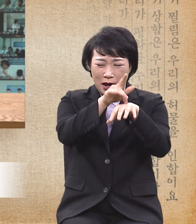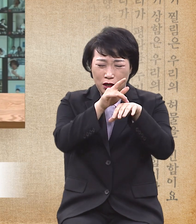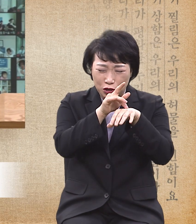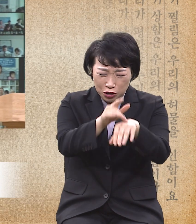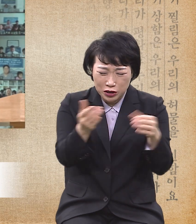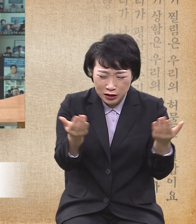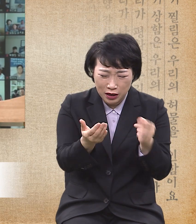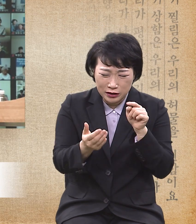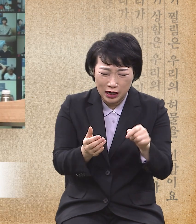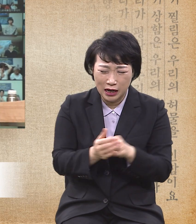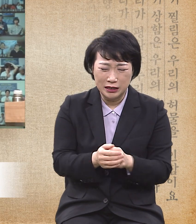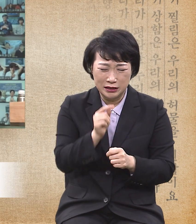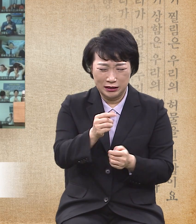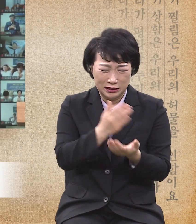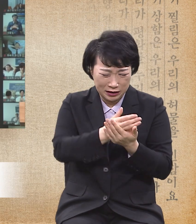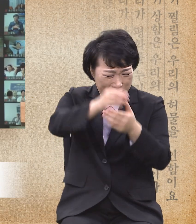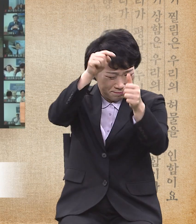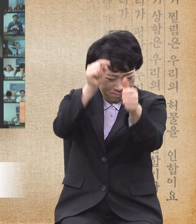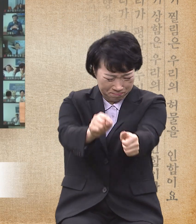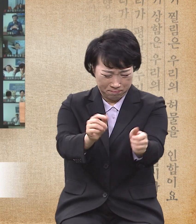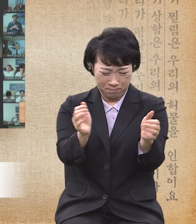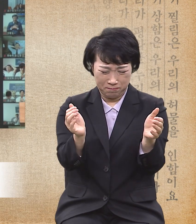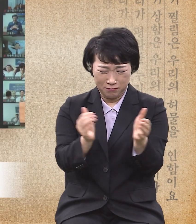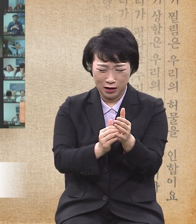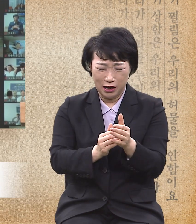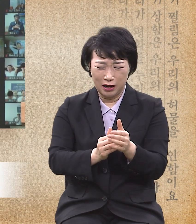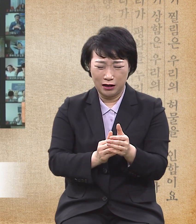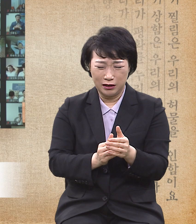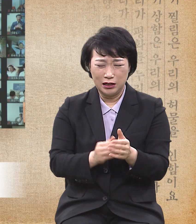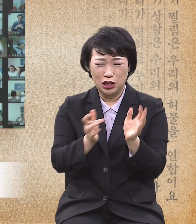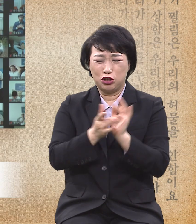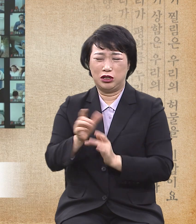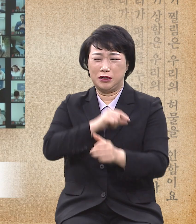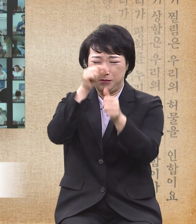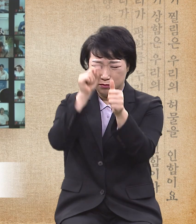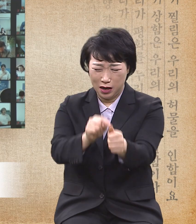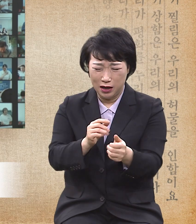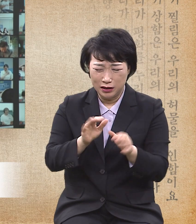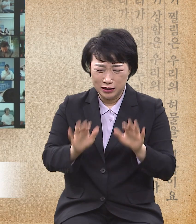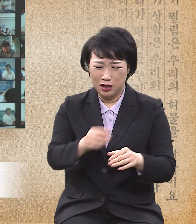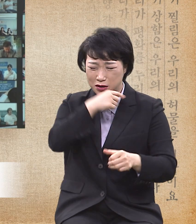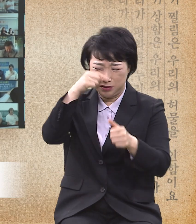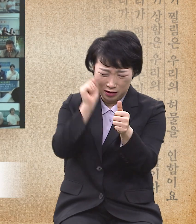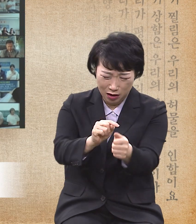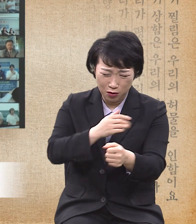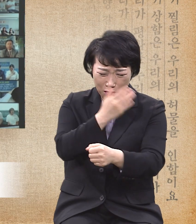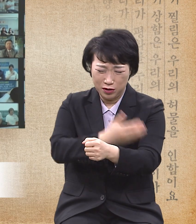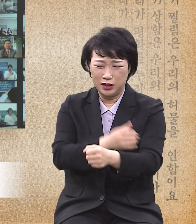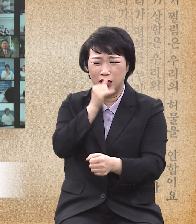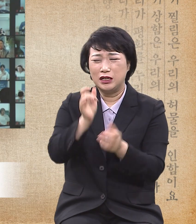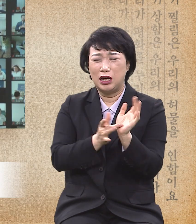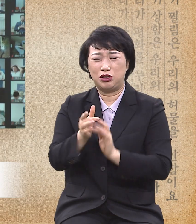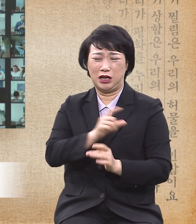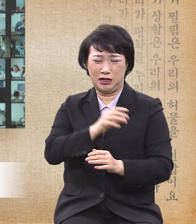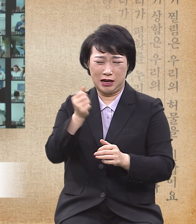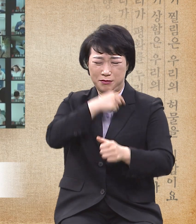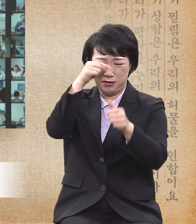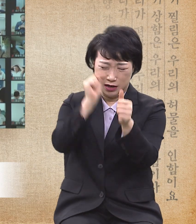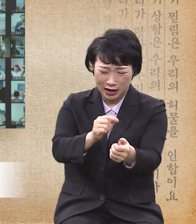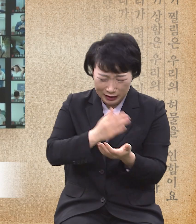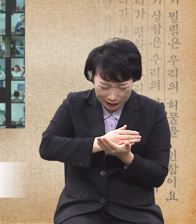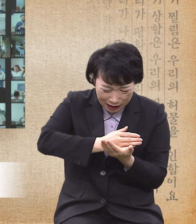사단 귀신아 너는 떠나갈지어다. 예수 이름 명하노니 엄히 권세 있는